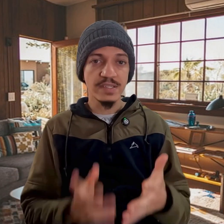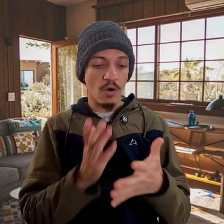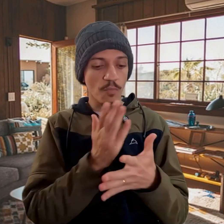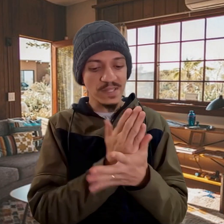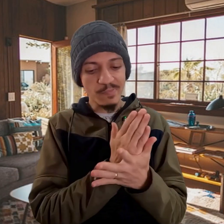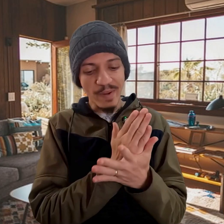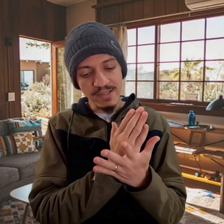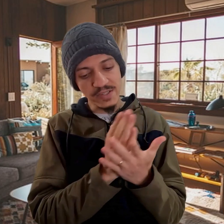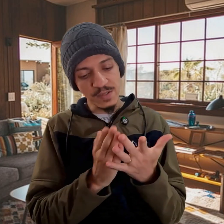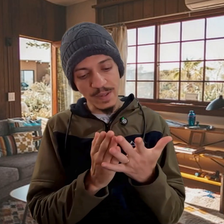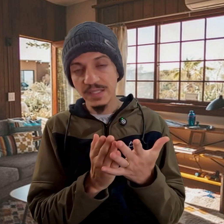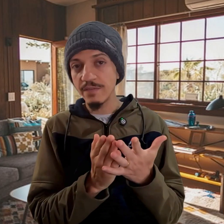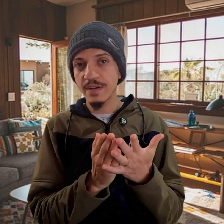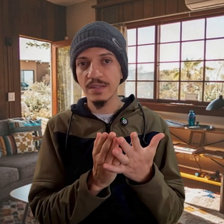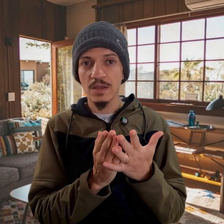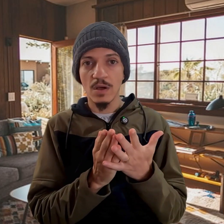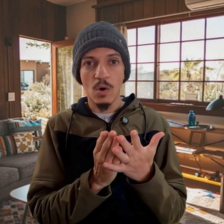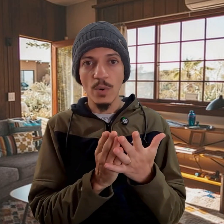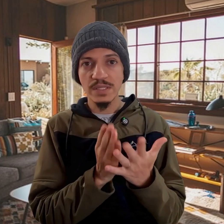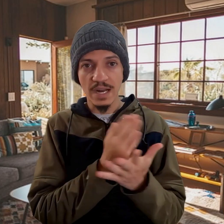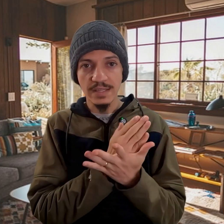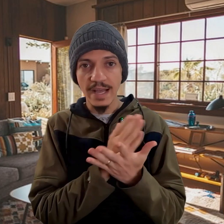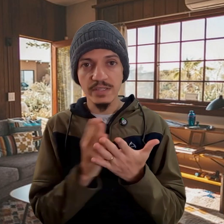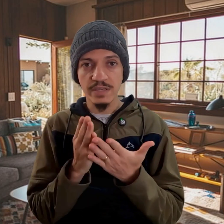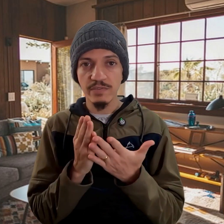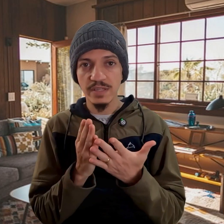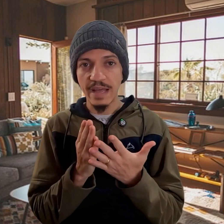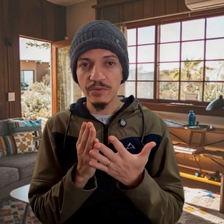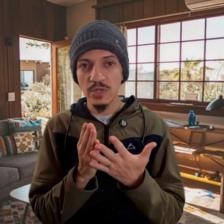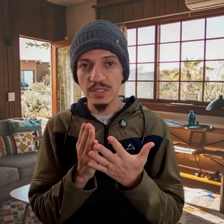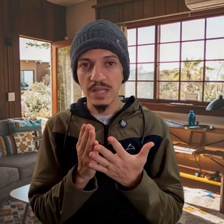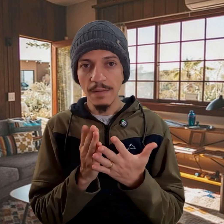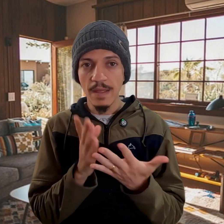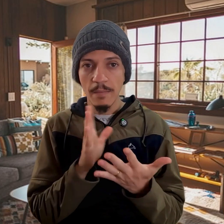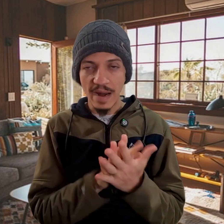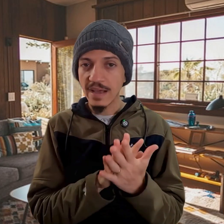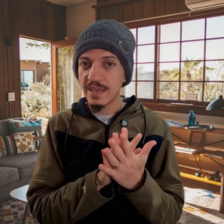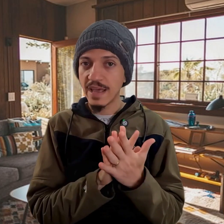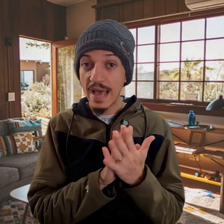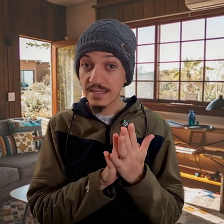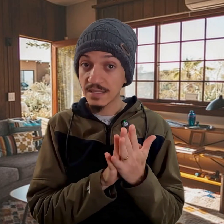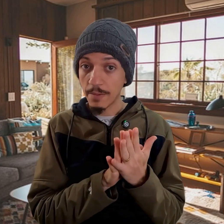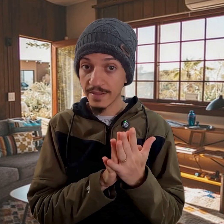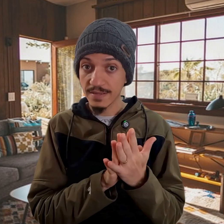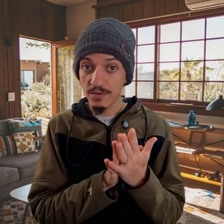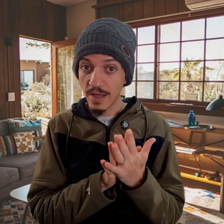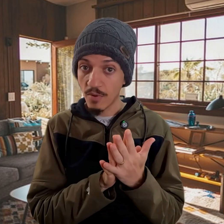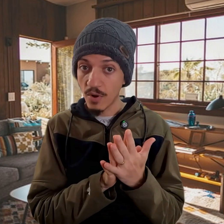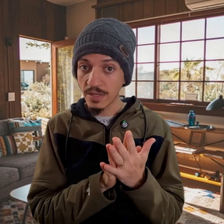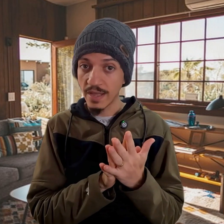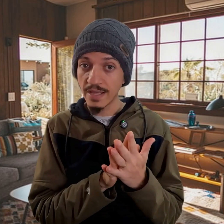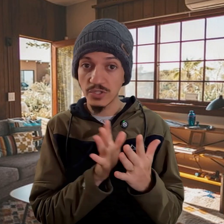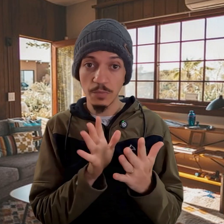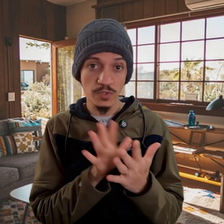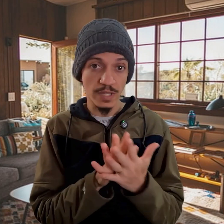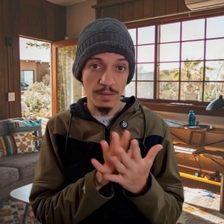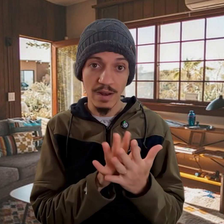algumas práticas específicas ou estratégias que você deve utilizar para que essa interpretação remota, esse tipo de trabalho